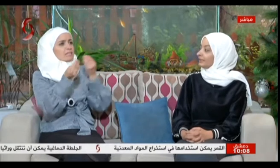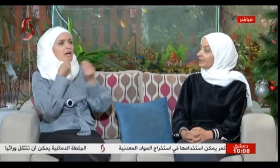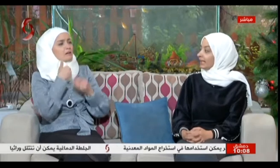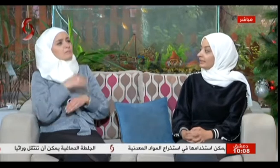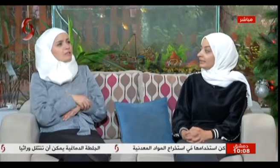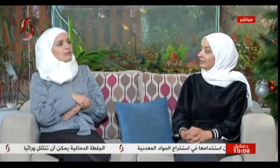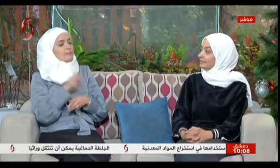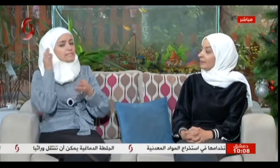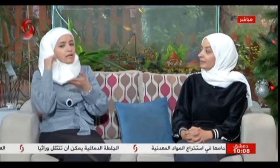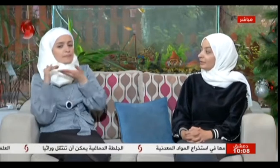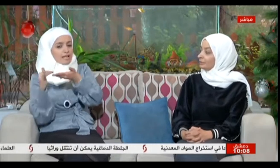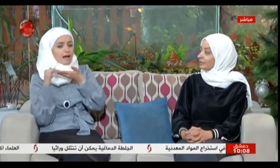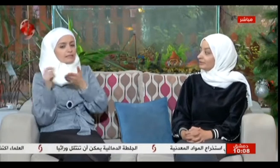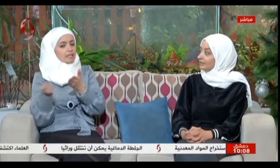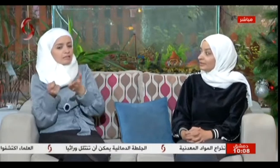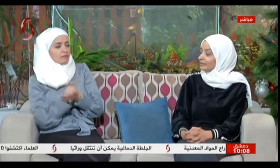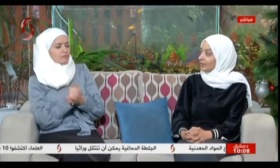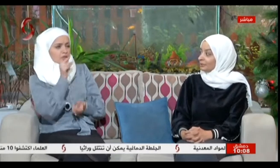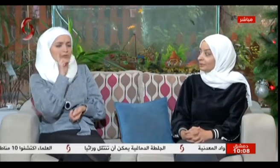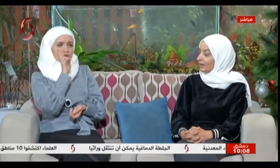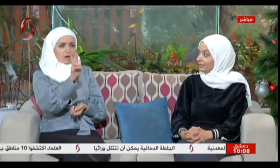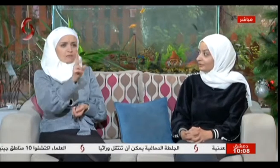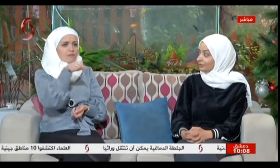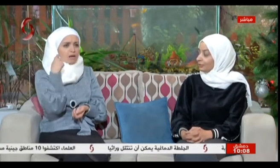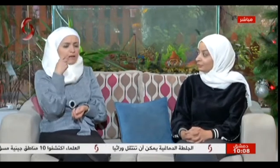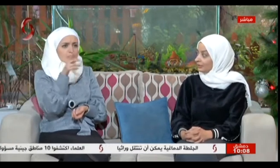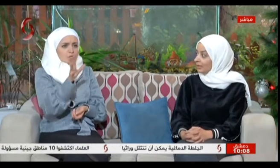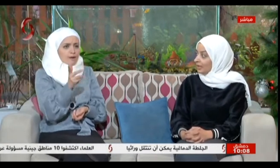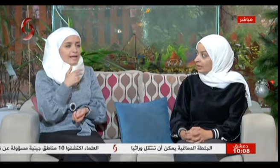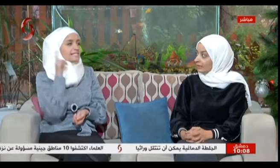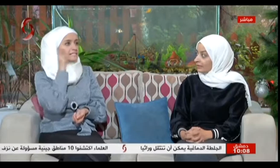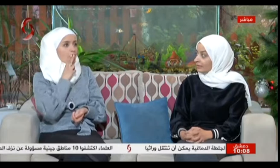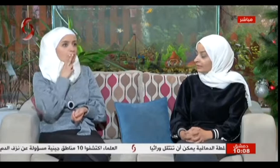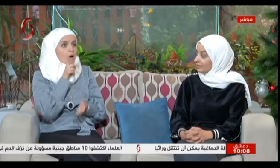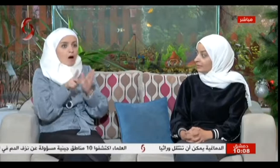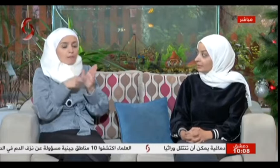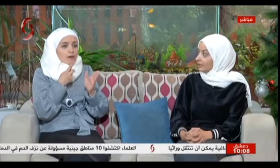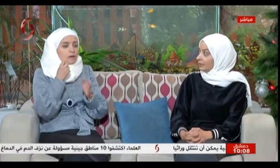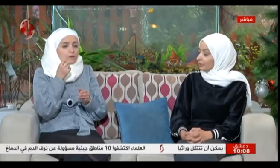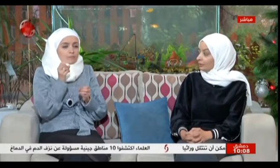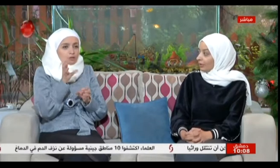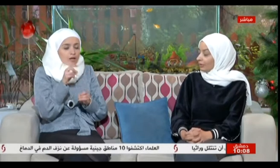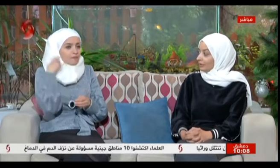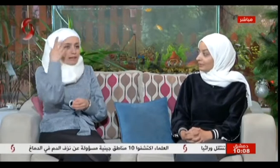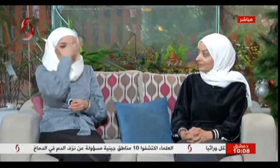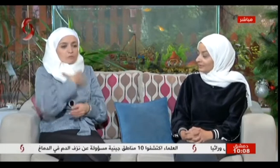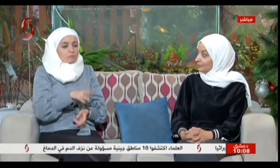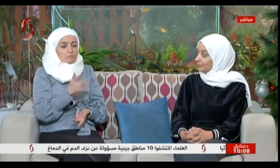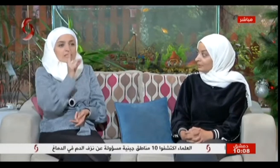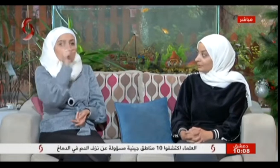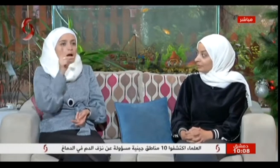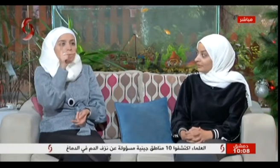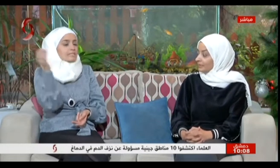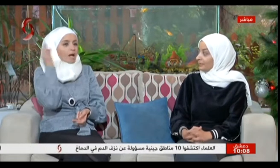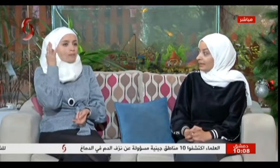الدكاترة يفكروني إني حدا سامع، فإنه وقت يحكوا معي يتفاجئوا إنه أنا صم، يقولوا أول مرة